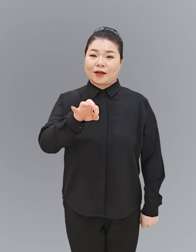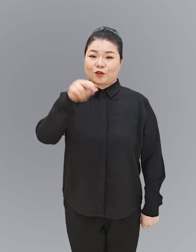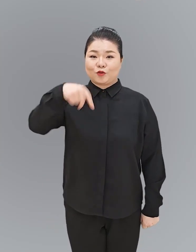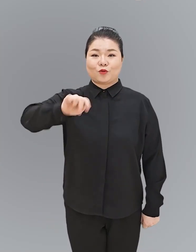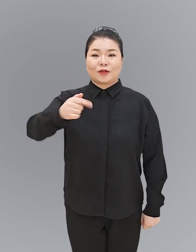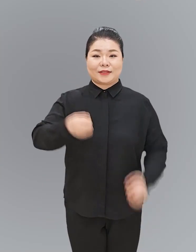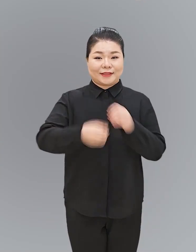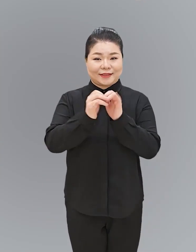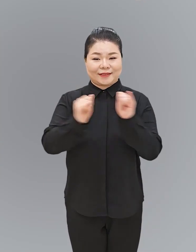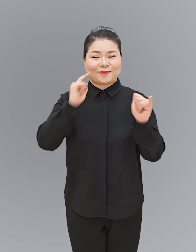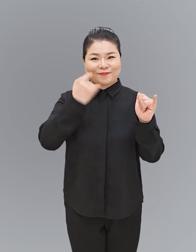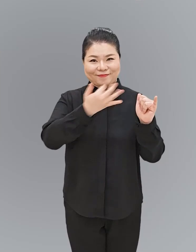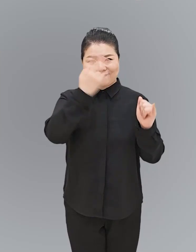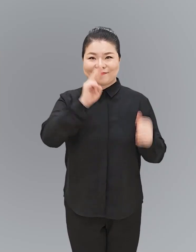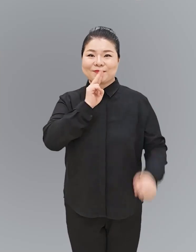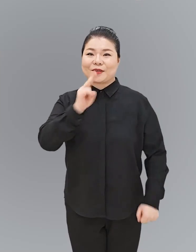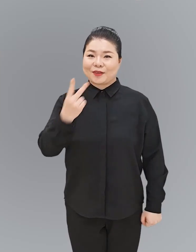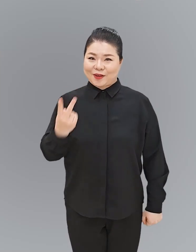아름다운 번역.